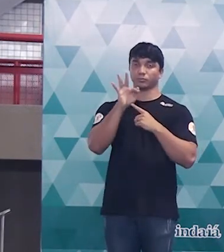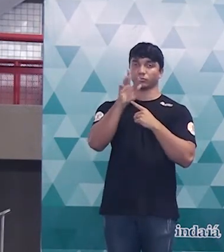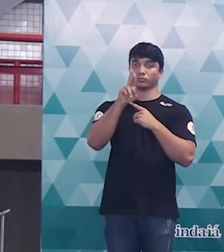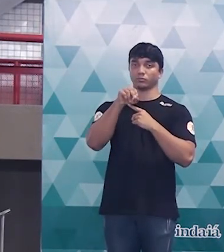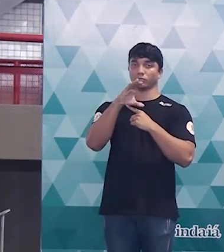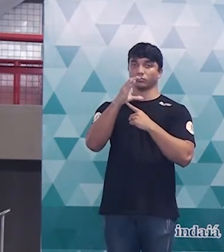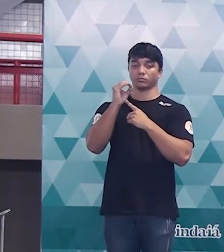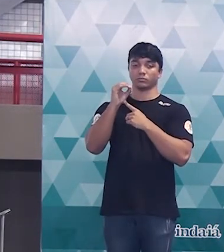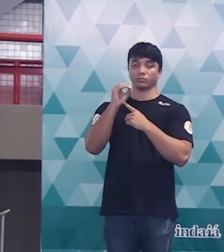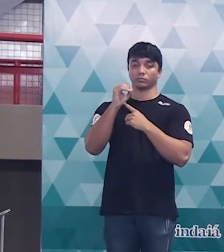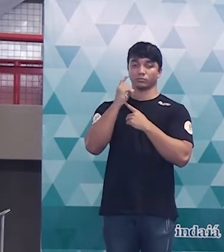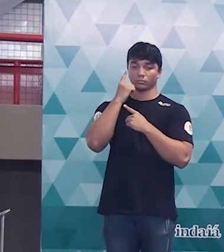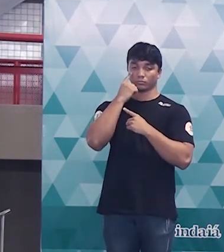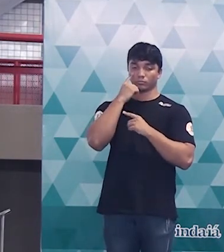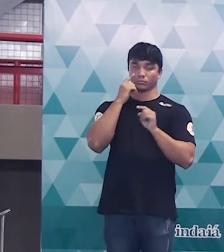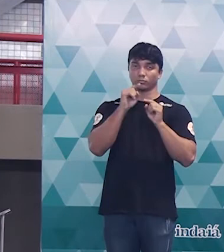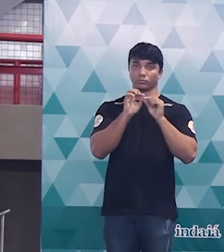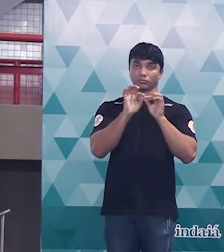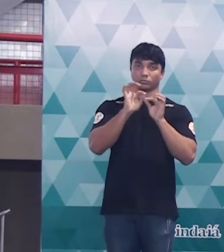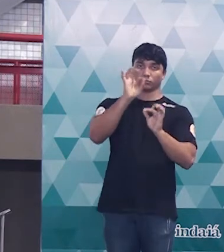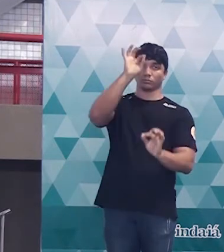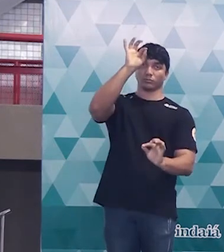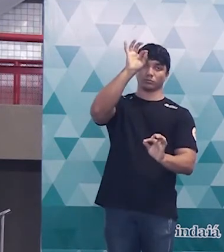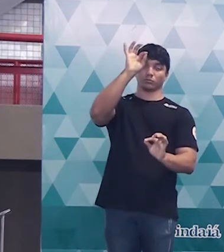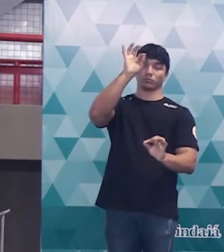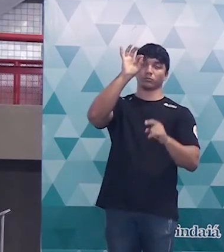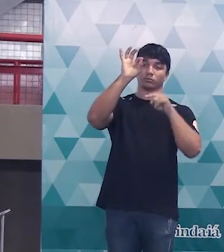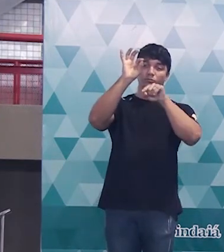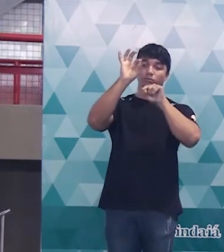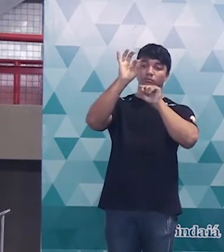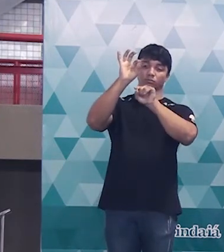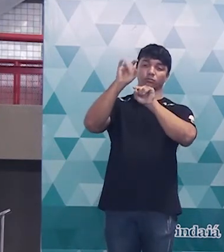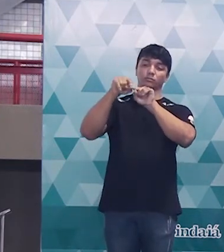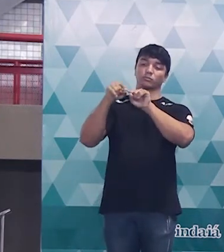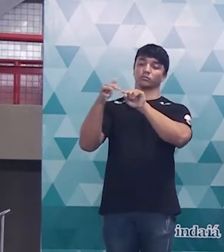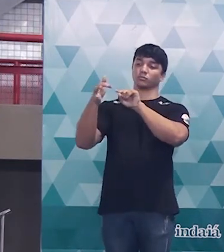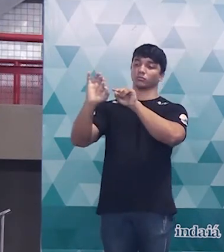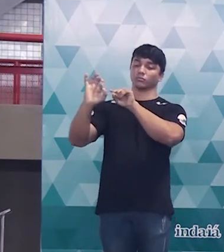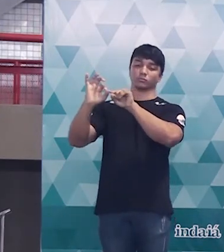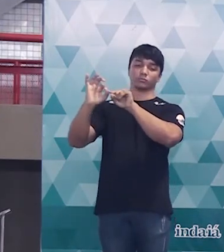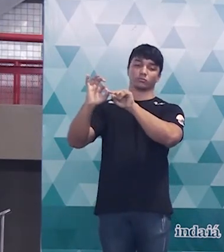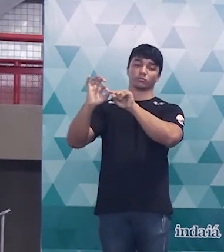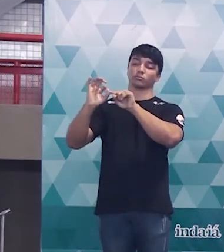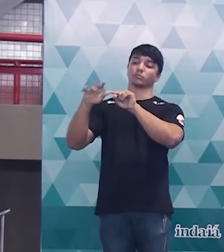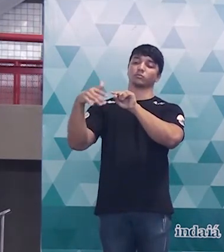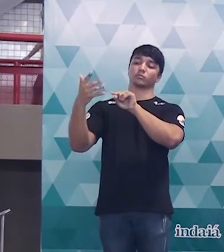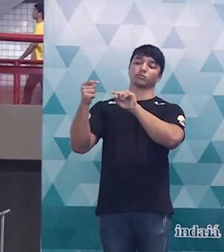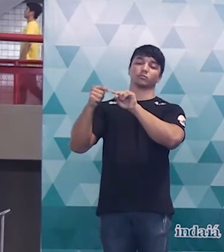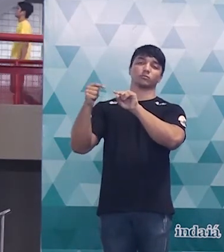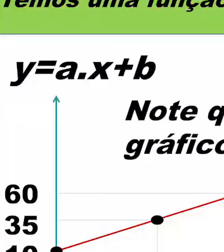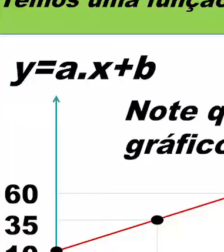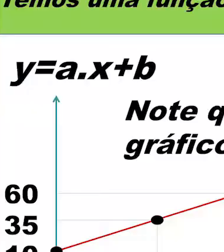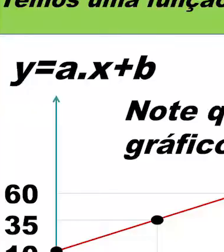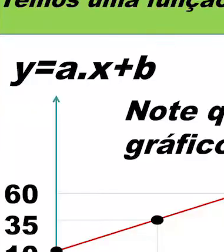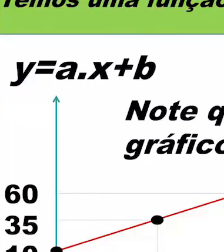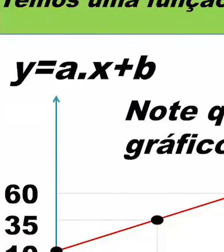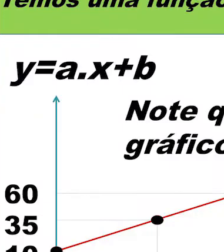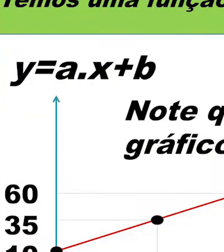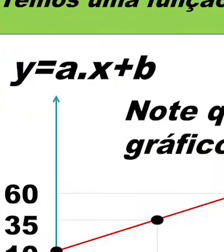função. Olha só. Que ponto do plano cartesiano é esse aí? É o ponto 0 e 10, olha